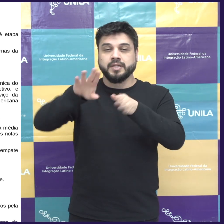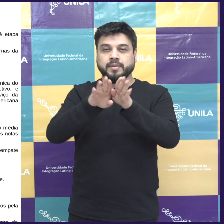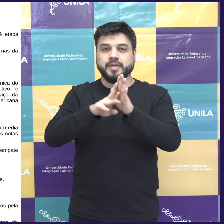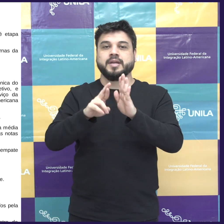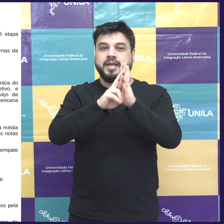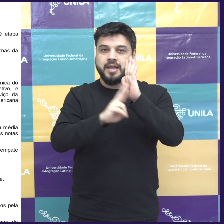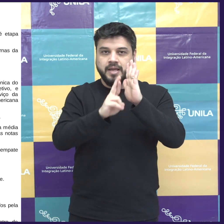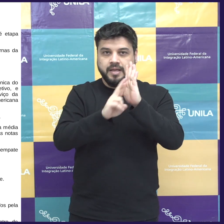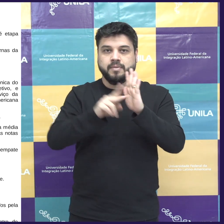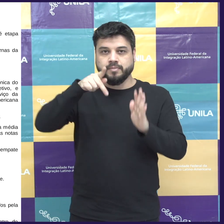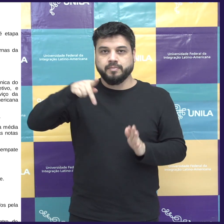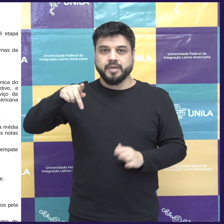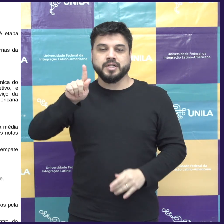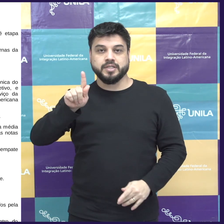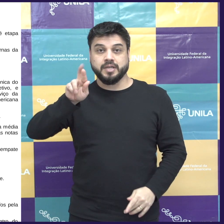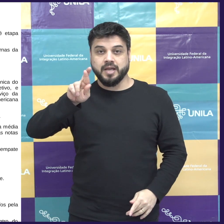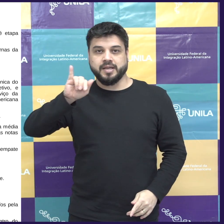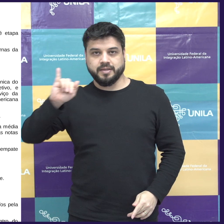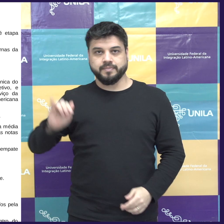do PPGRI.